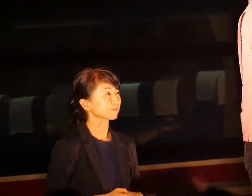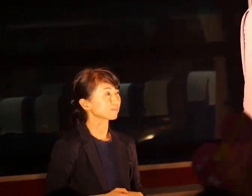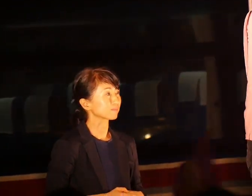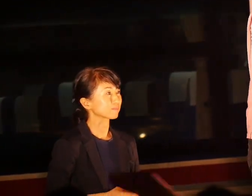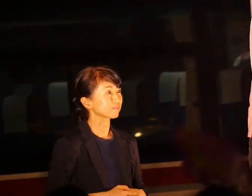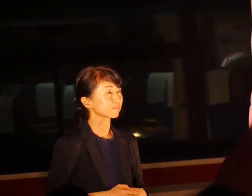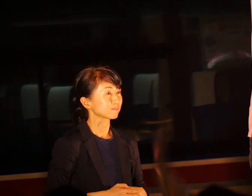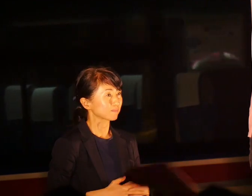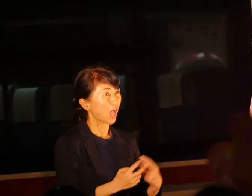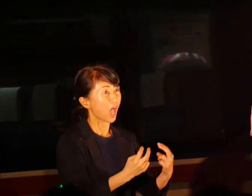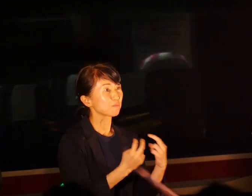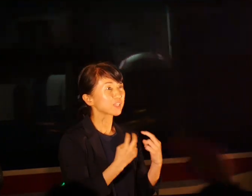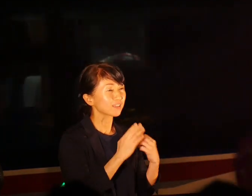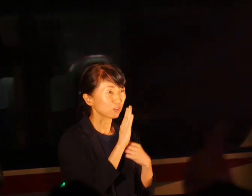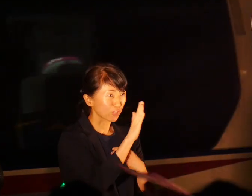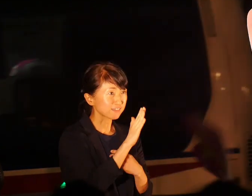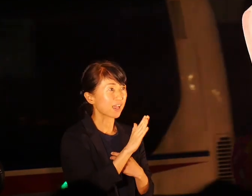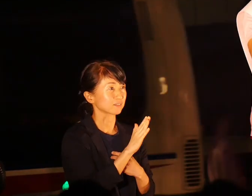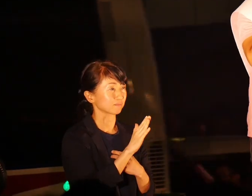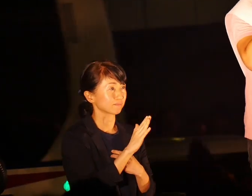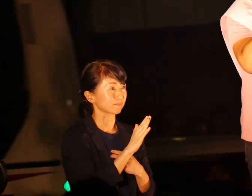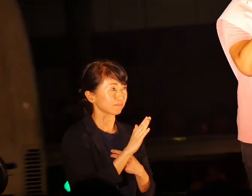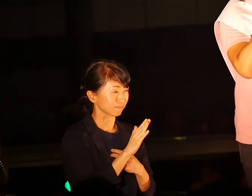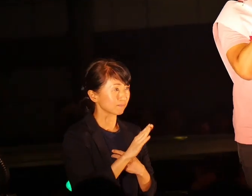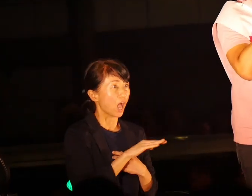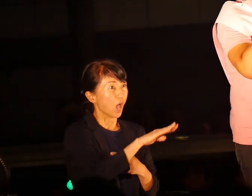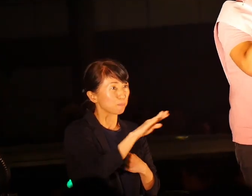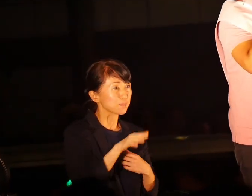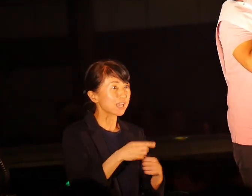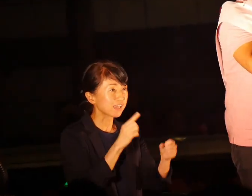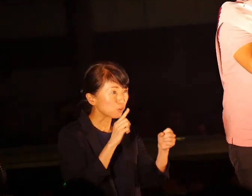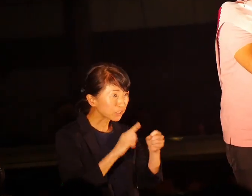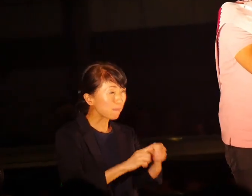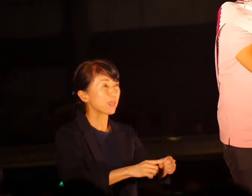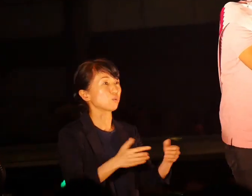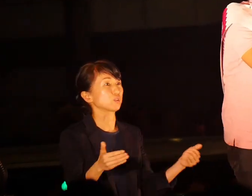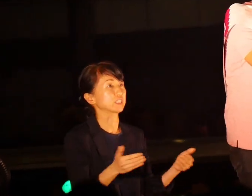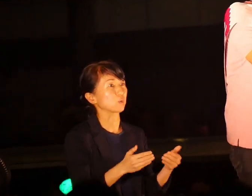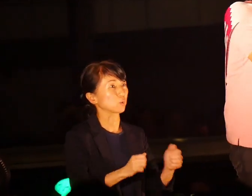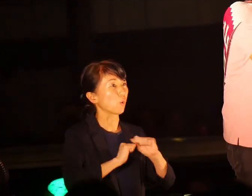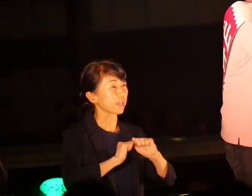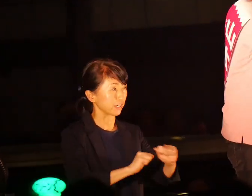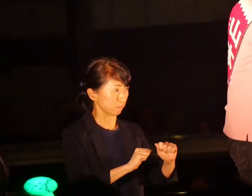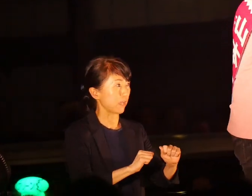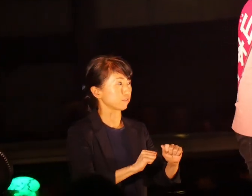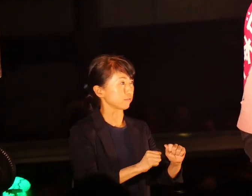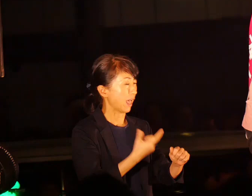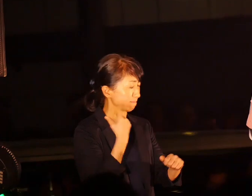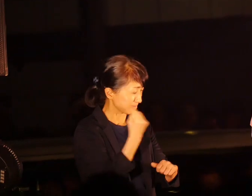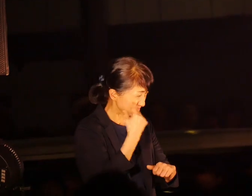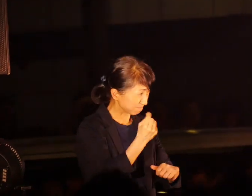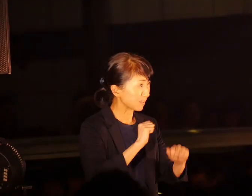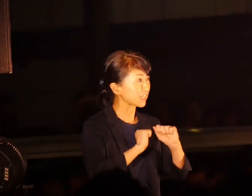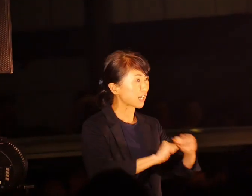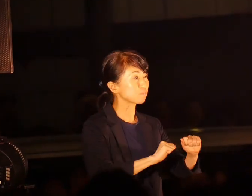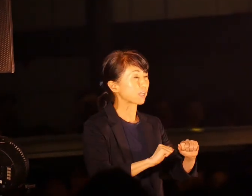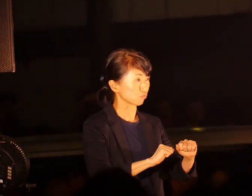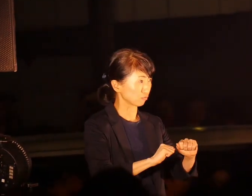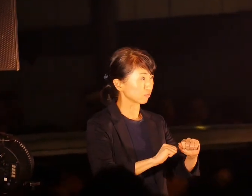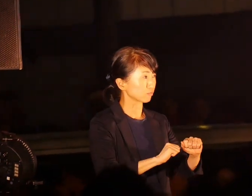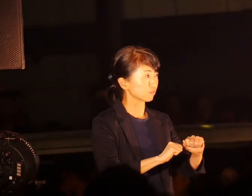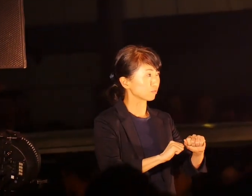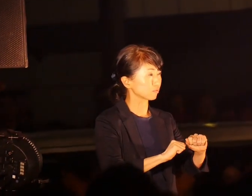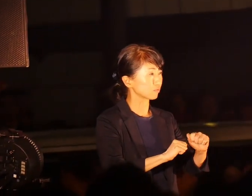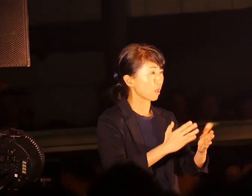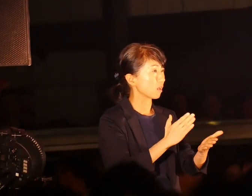見ててくださいよ。間違いなく皆さんのための仕事をする、徹底的にやる。それ